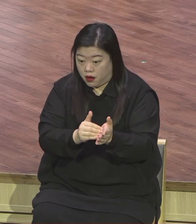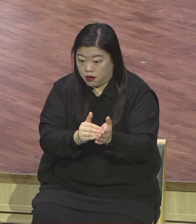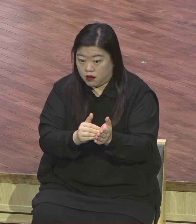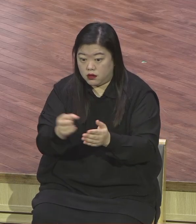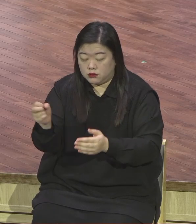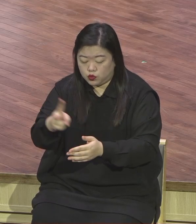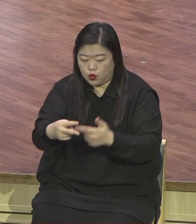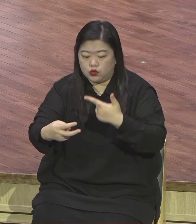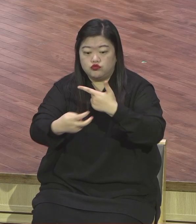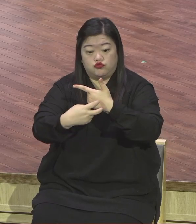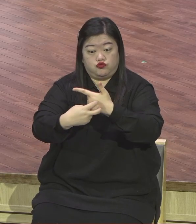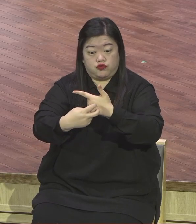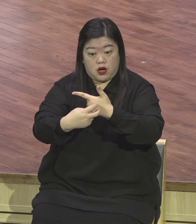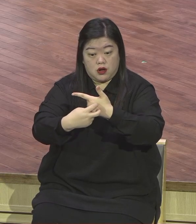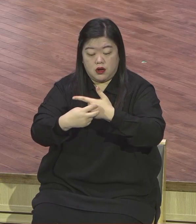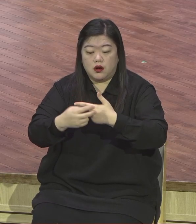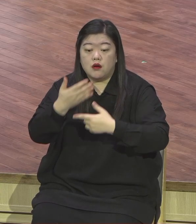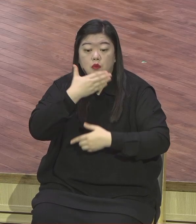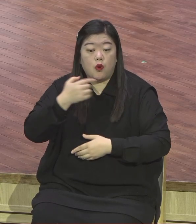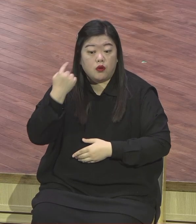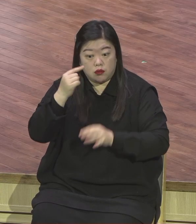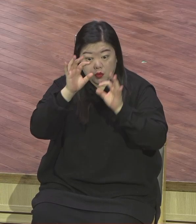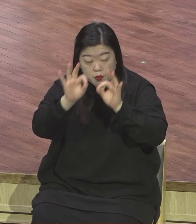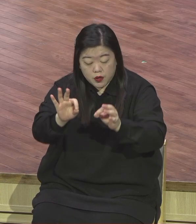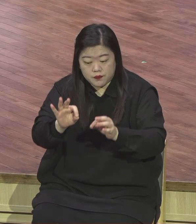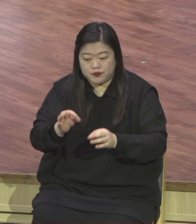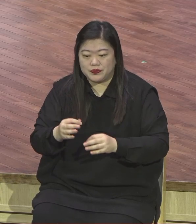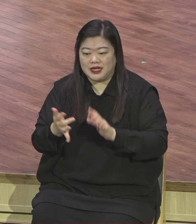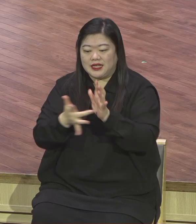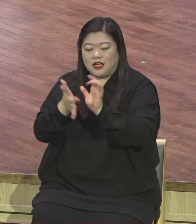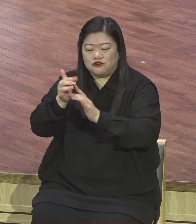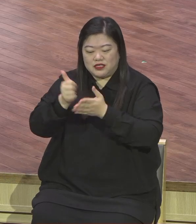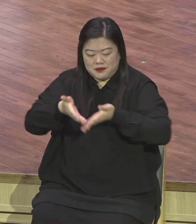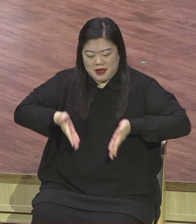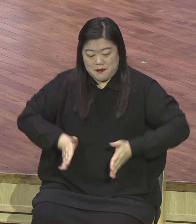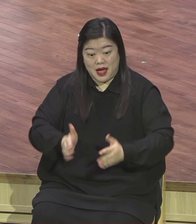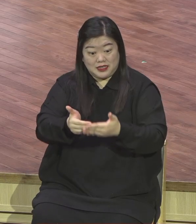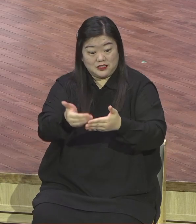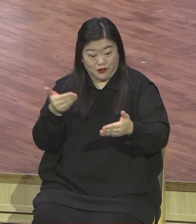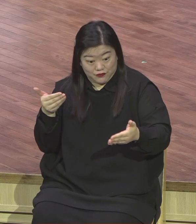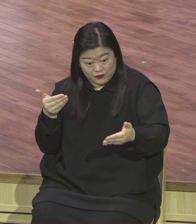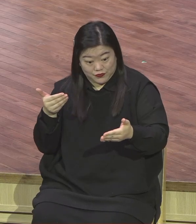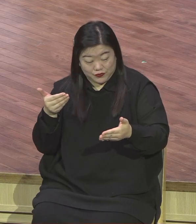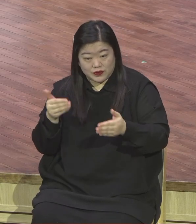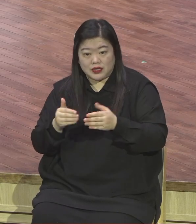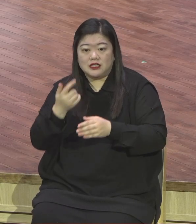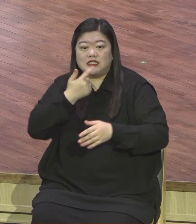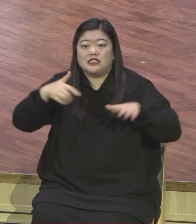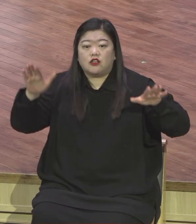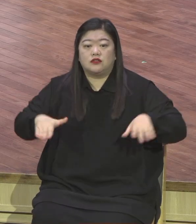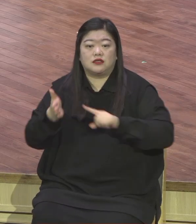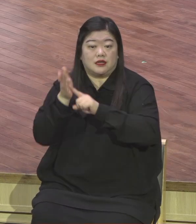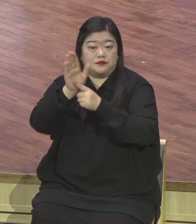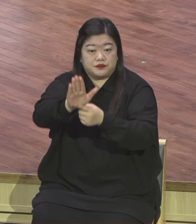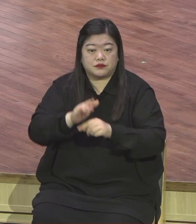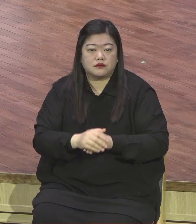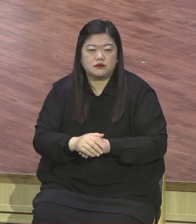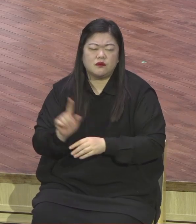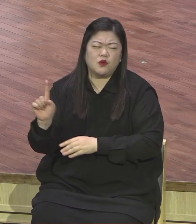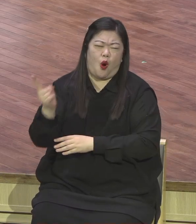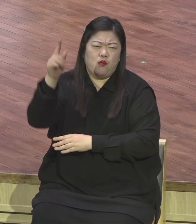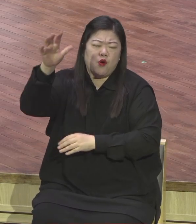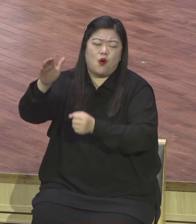14절에 보면 천군천사가 예수님의 탄생을 알리면서 이렇게 찬양했어요. 지극히 노평구에서는 하나님께 영광이오